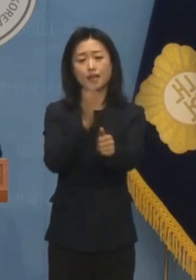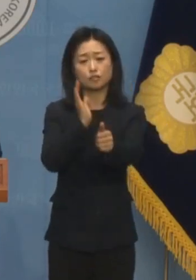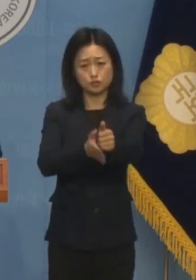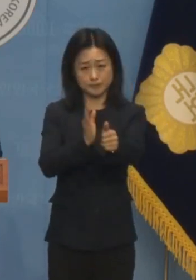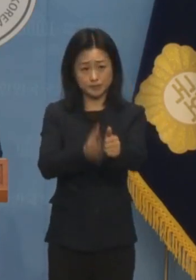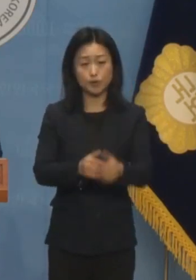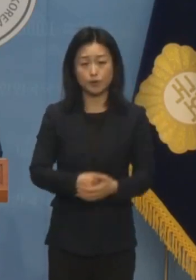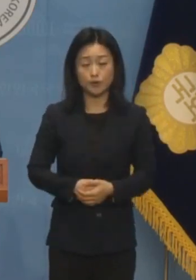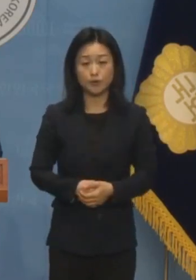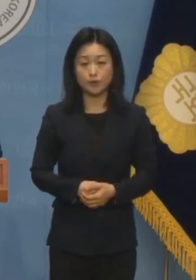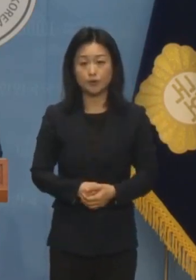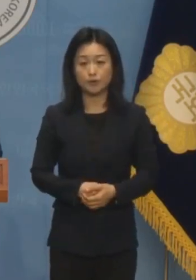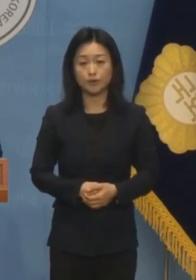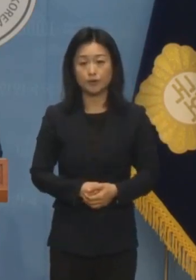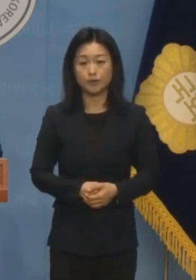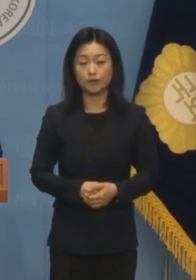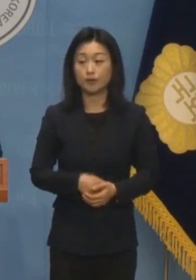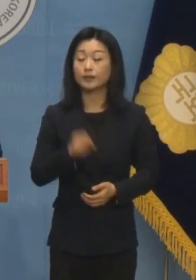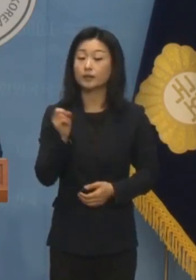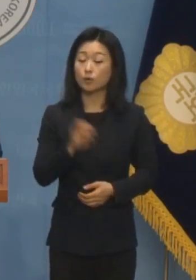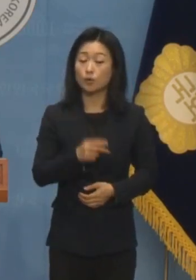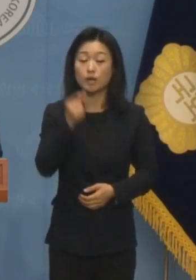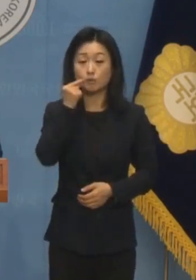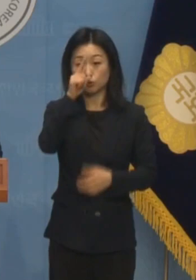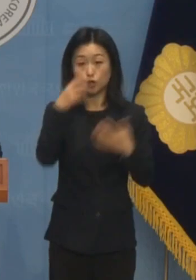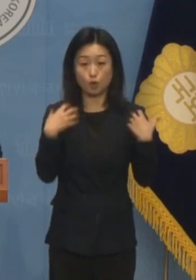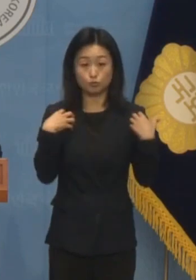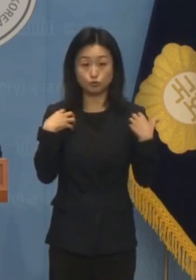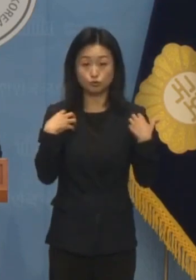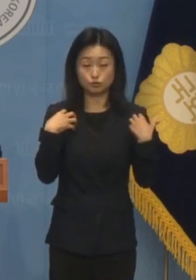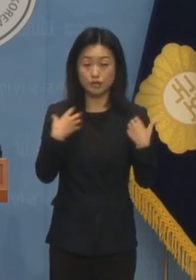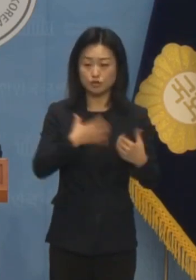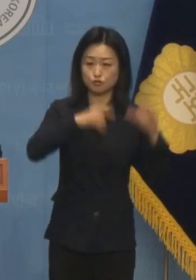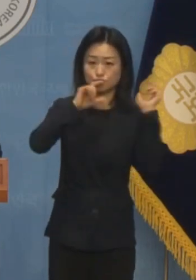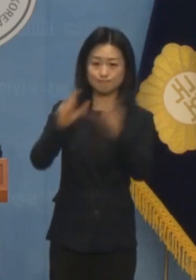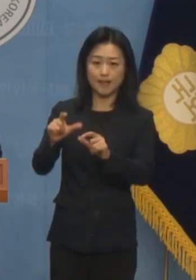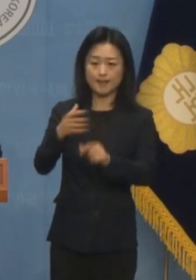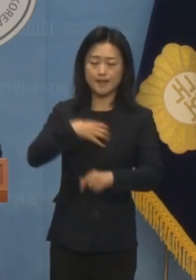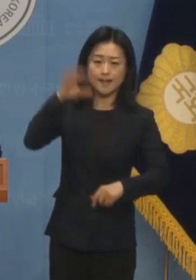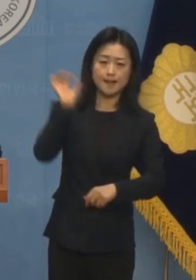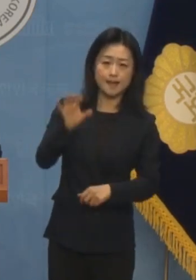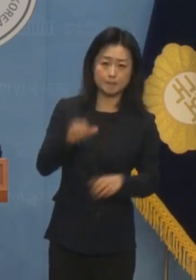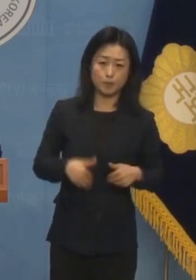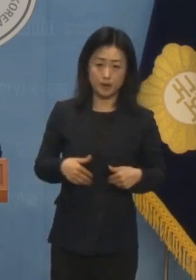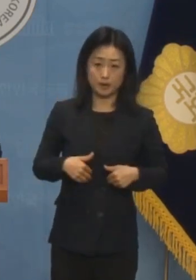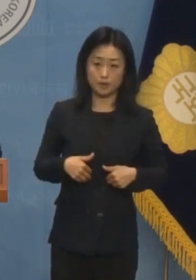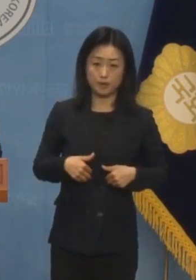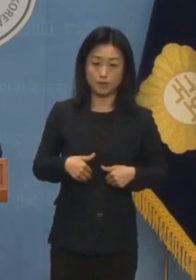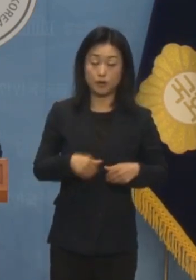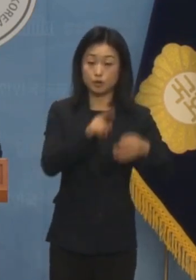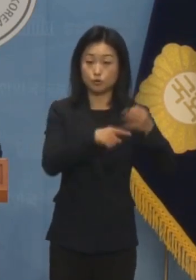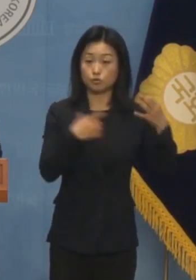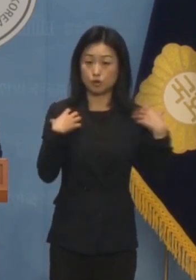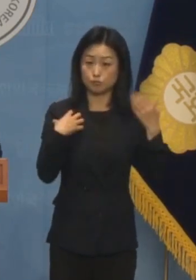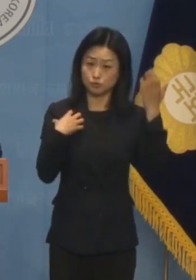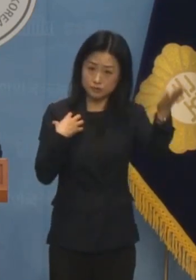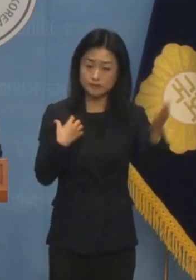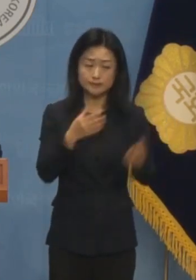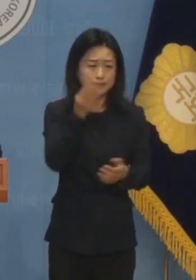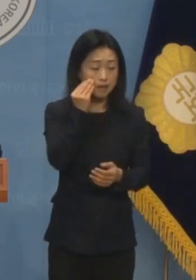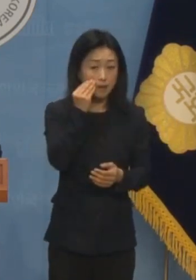주장해야 합니다 또한 일본 정부에 강력하게 항의해야 합니다 우리 정부는 다른 유네스코